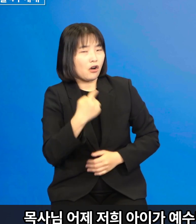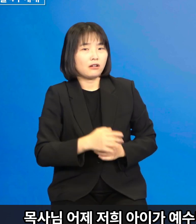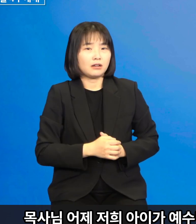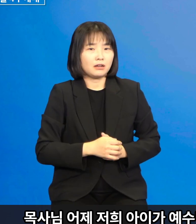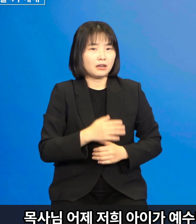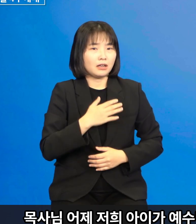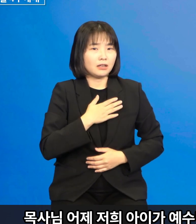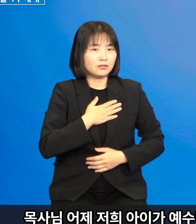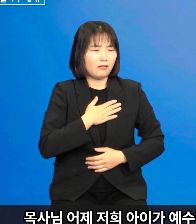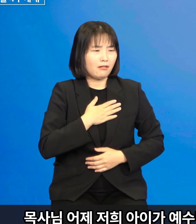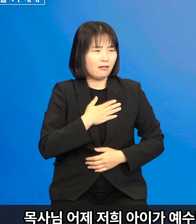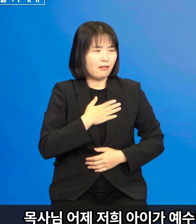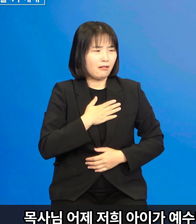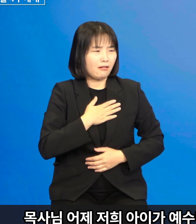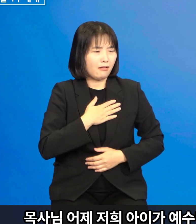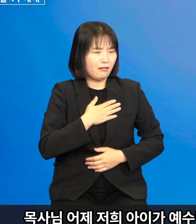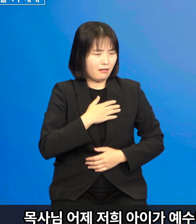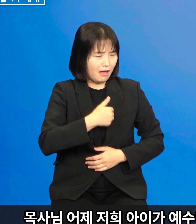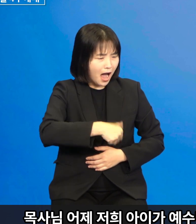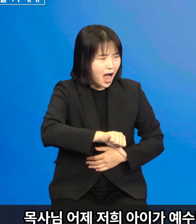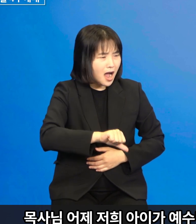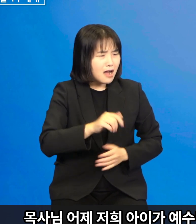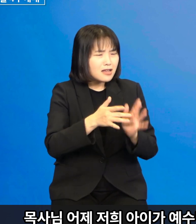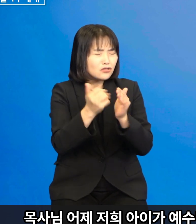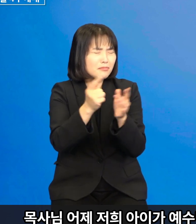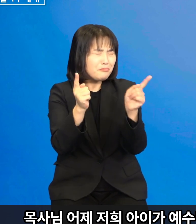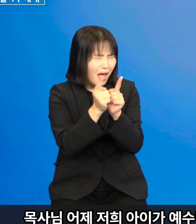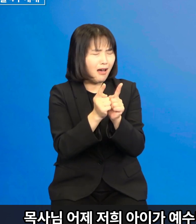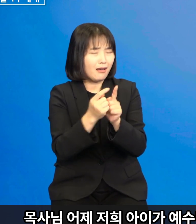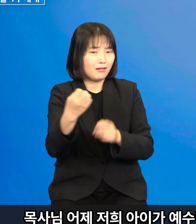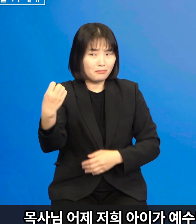저희 아이가 예수님 만났어요. 그러는 거야. 할렐루야.